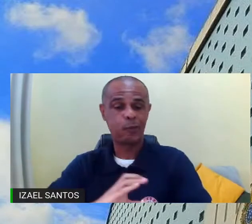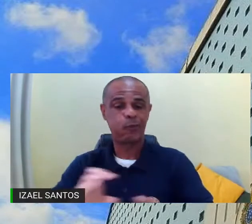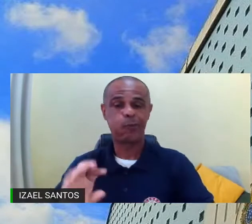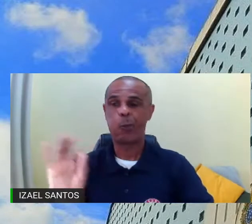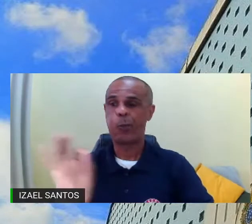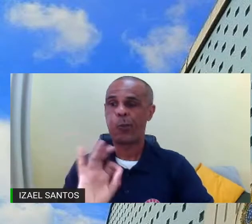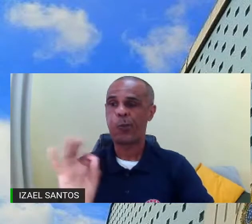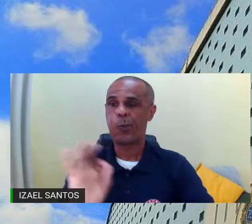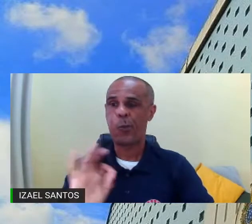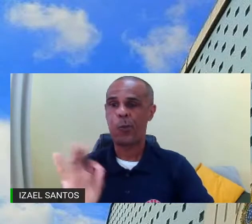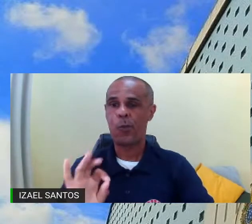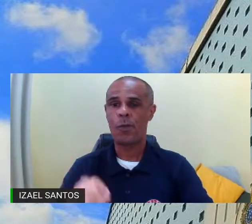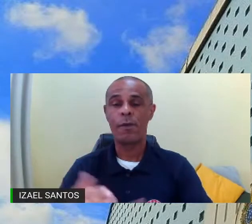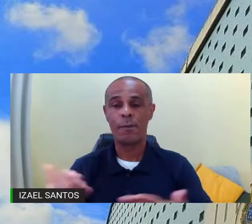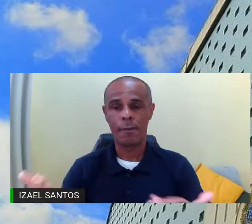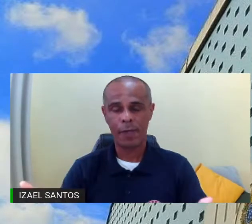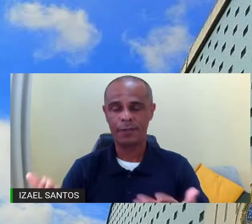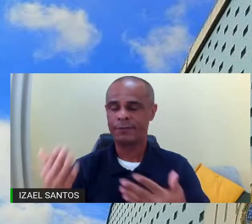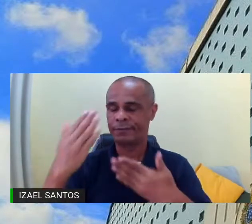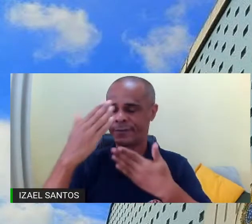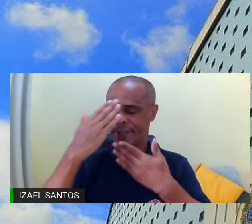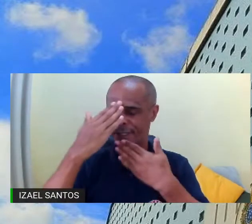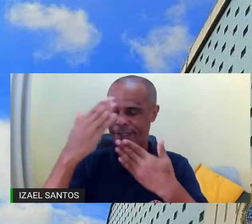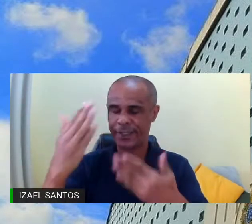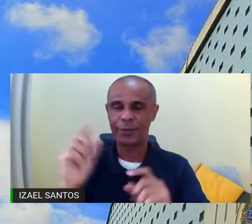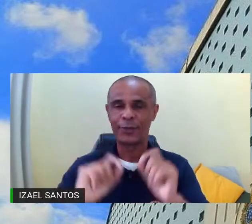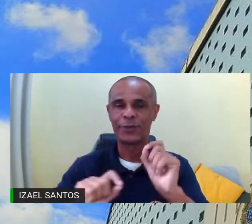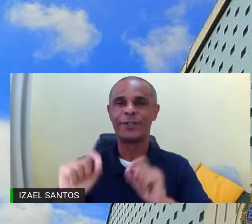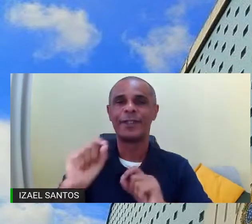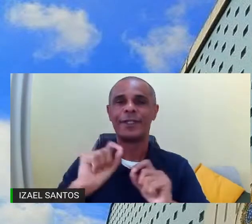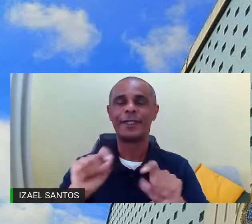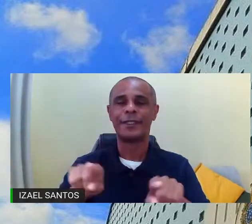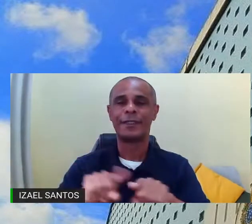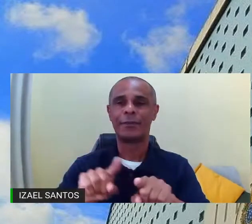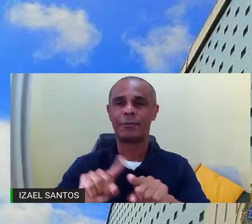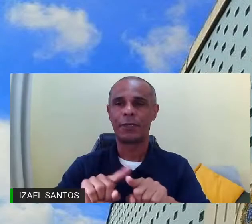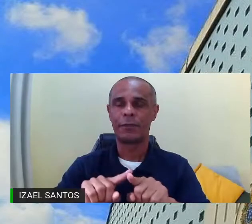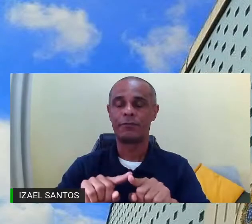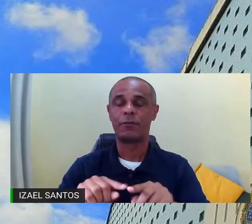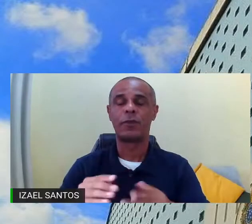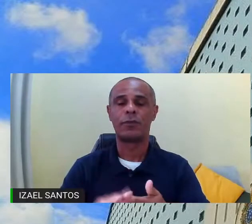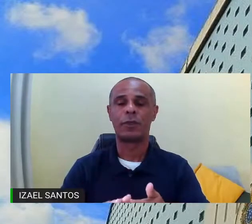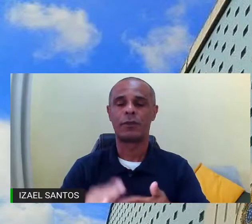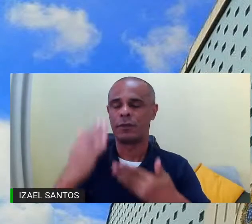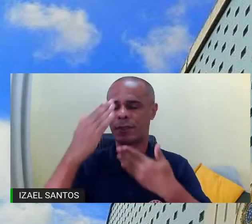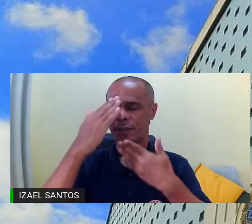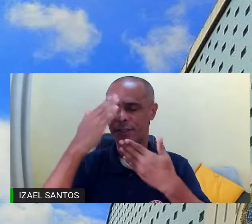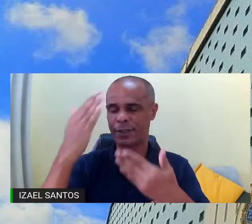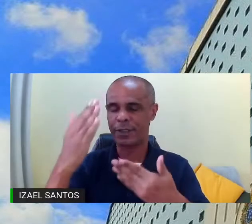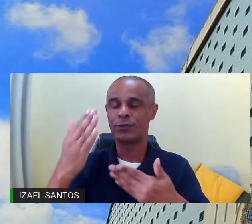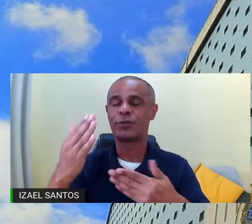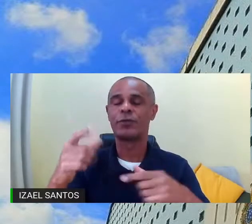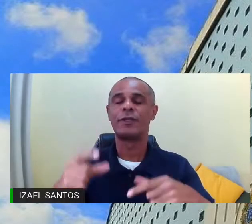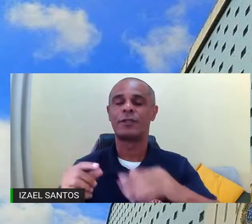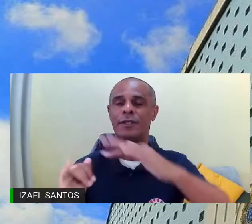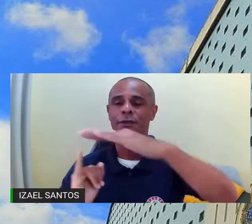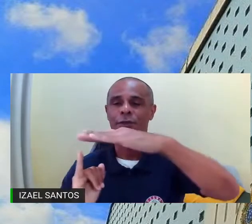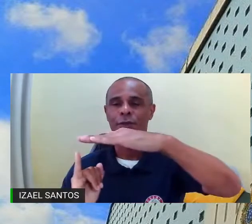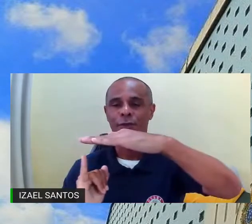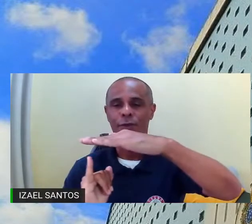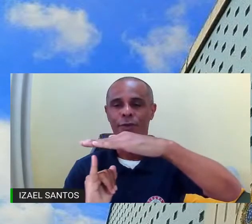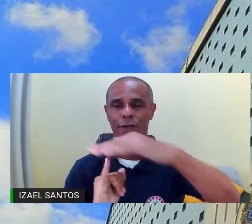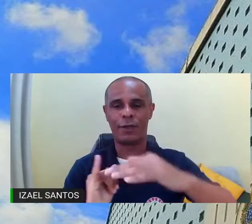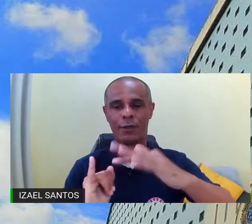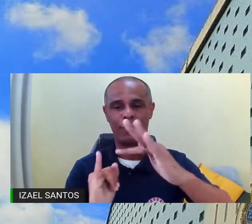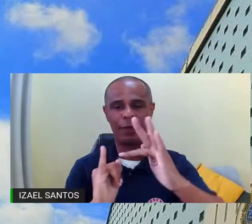população. Mas meu agradecimento, além desse protesto, meu agradecimento ao Instituto Federal da Bahia pelo convite